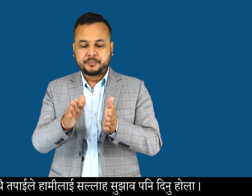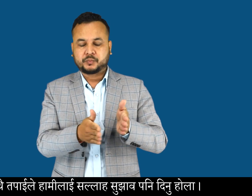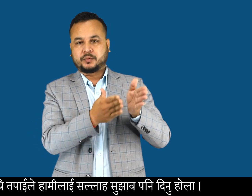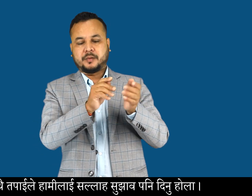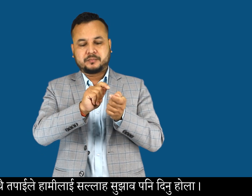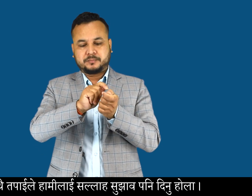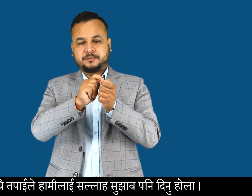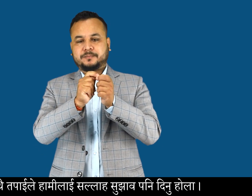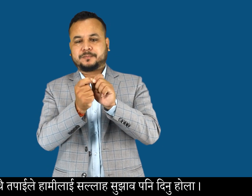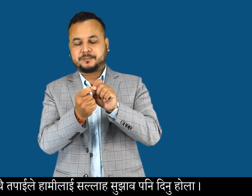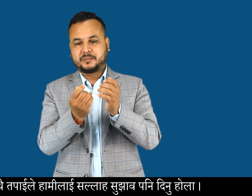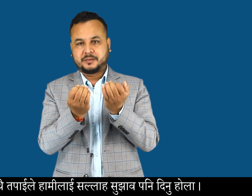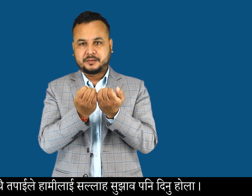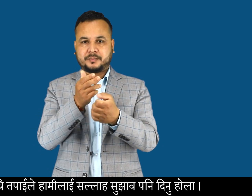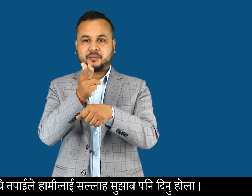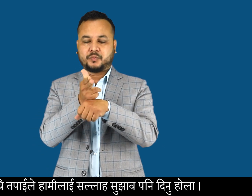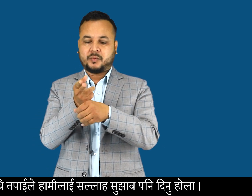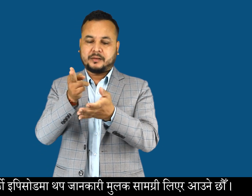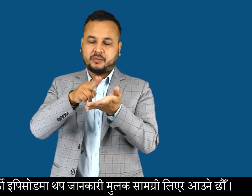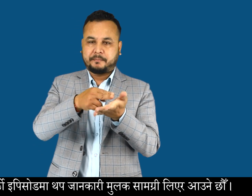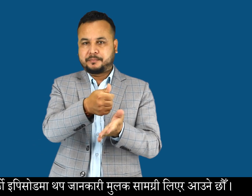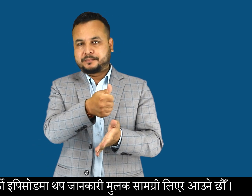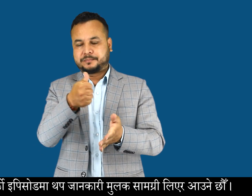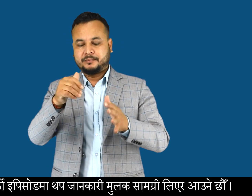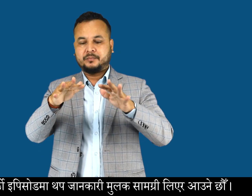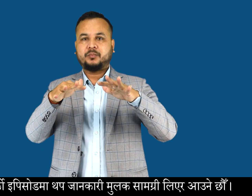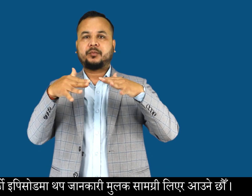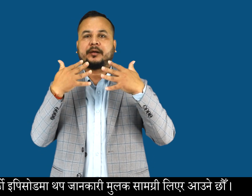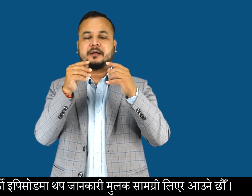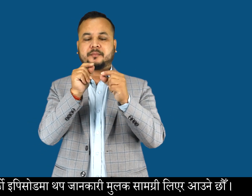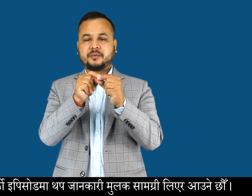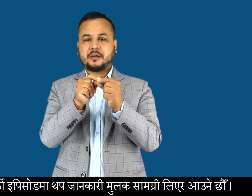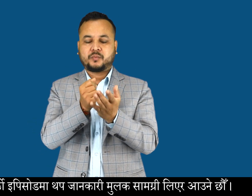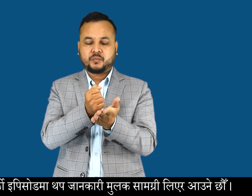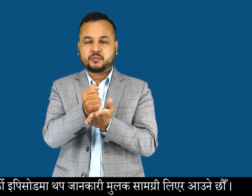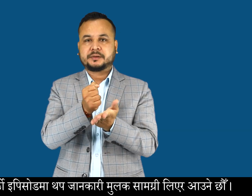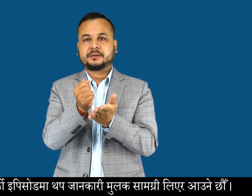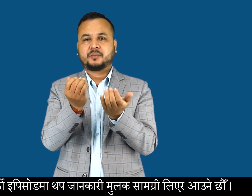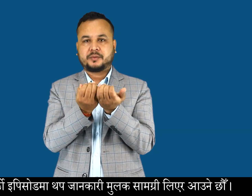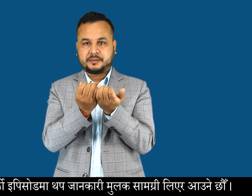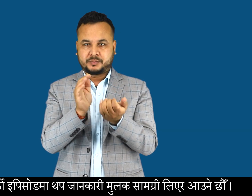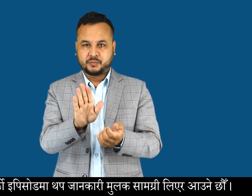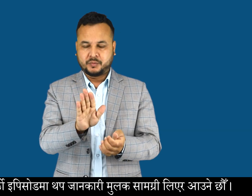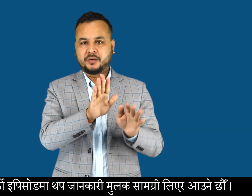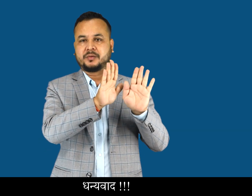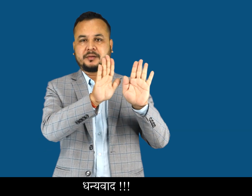पनि दिनुहोला। अर्को एपिसोडमा थप जानकारीमूलक सामग्री लिएर आउनेछौँ। धन्यवाद।